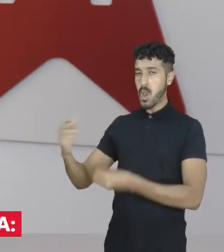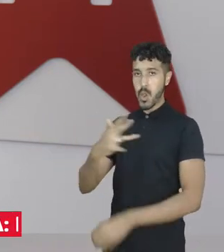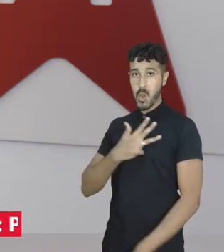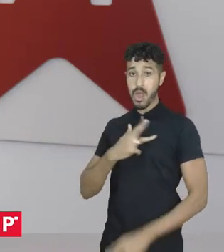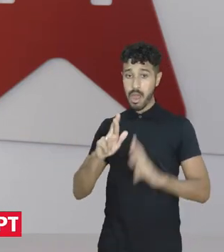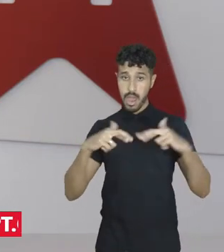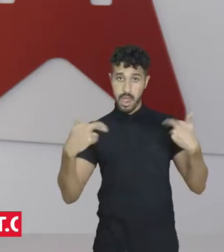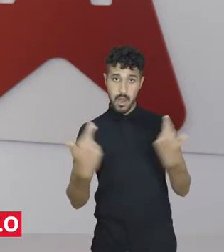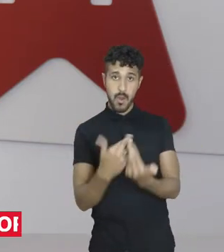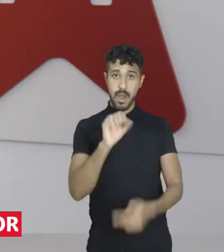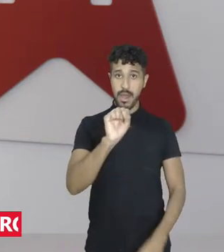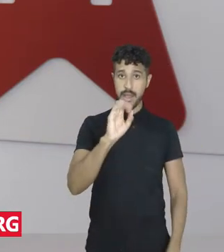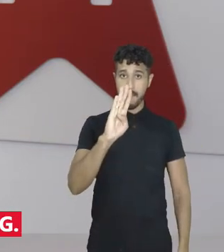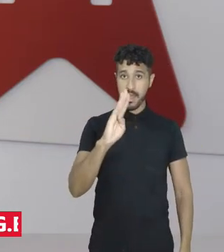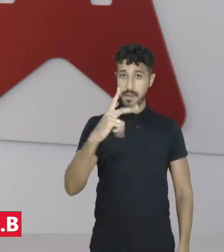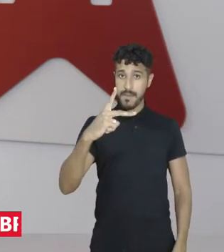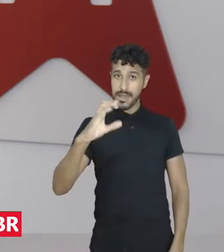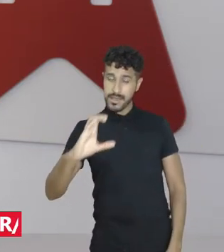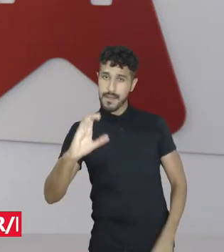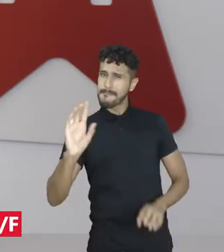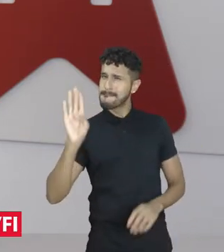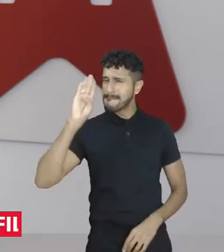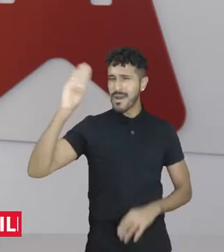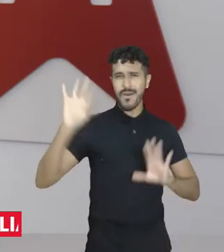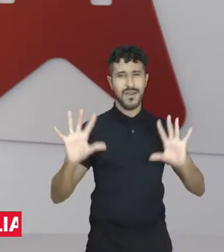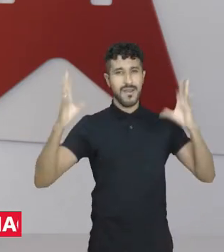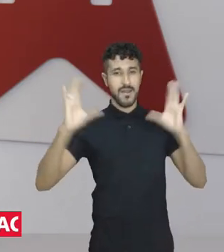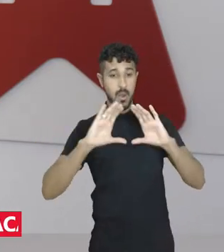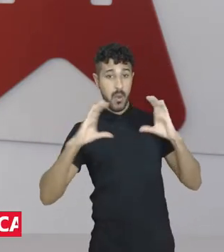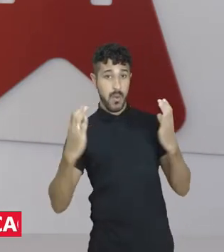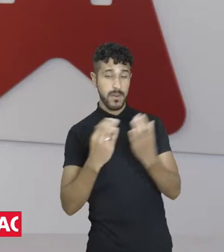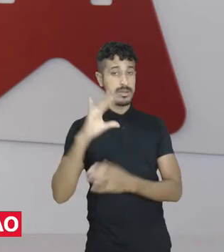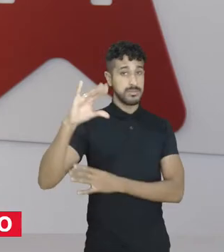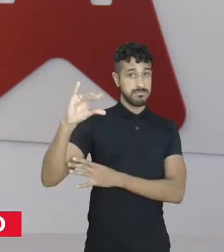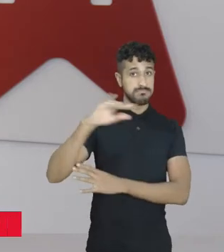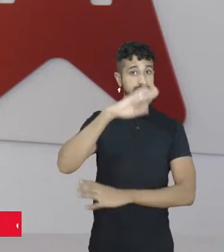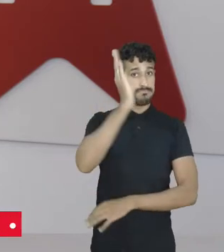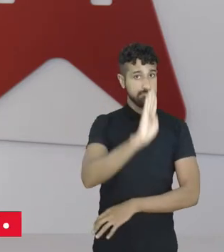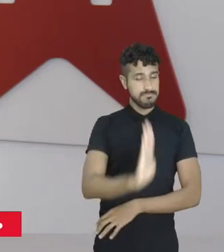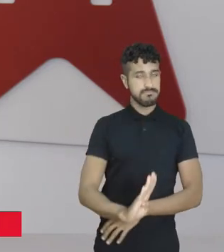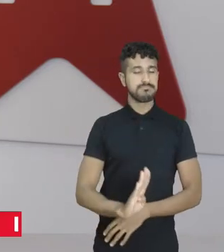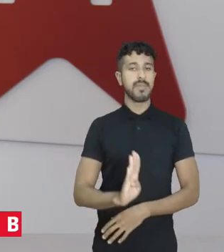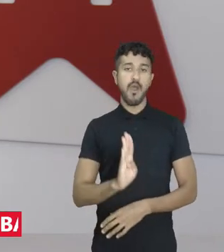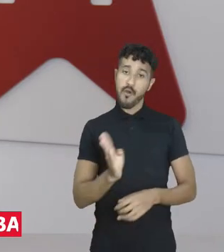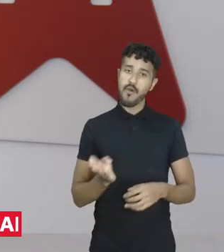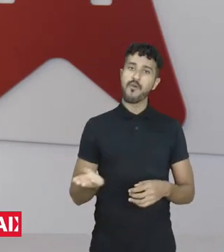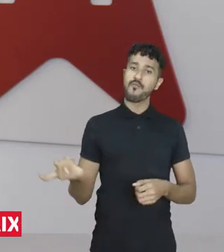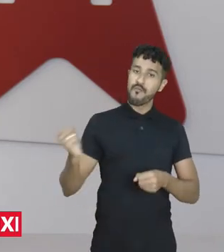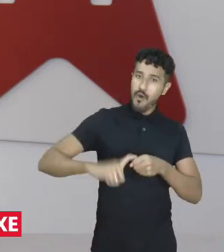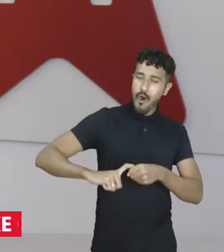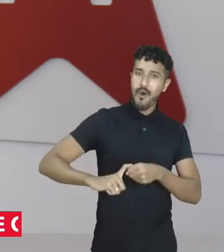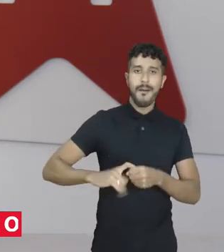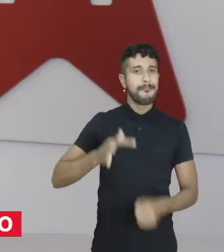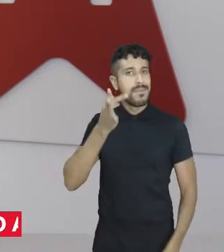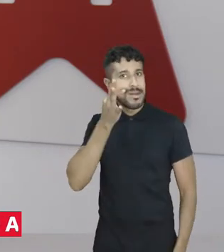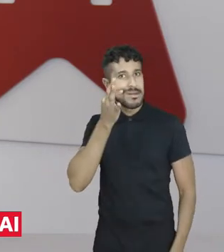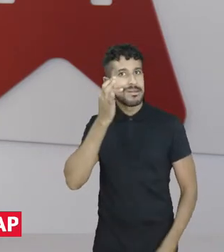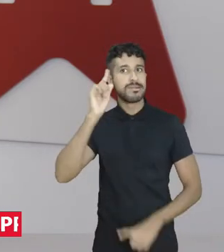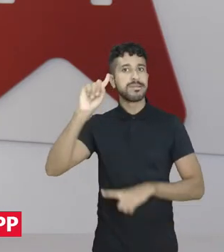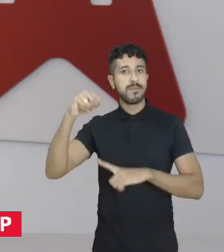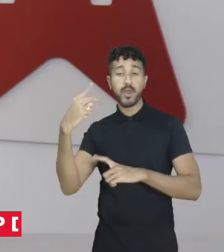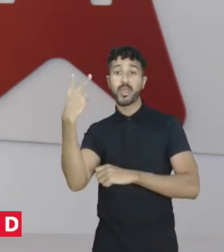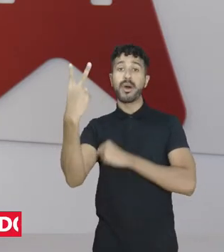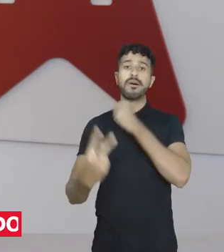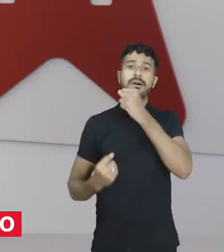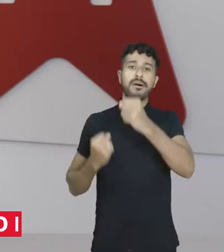da SBPC é o principal evento da comunidade científica brasileira e volta a ser realizada presencialmente presencialmente depois de duas